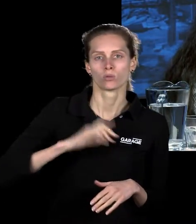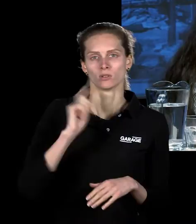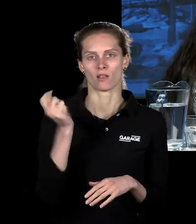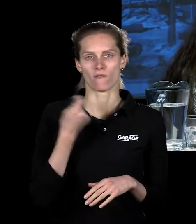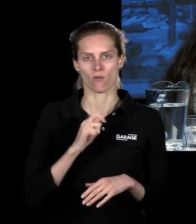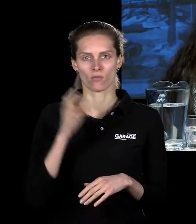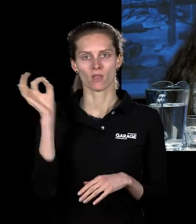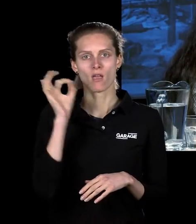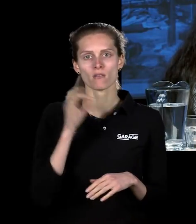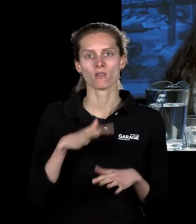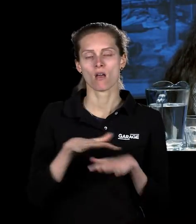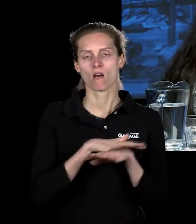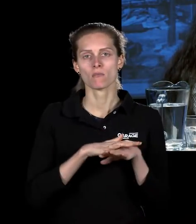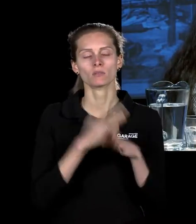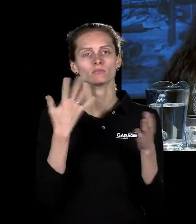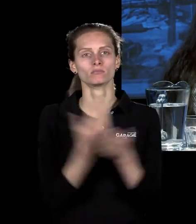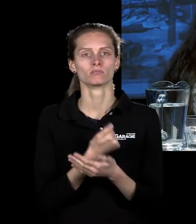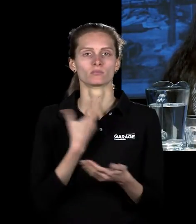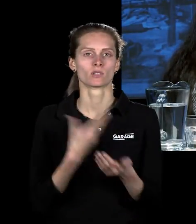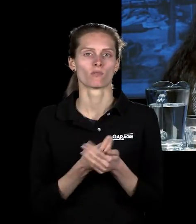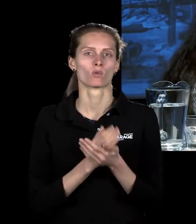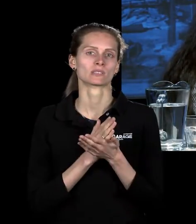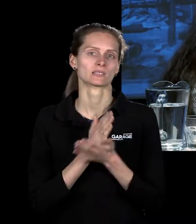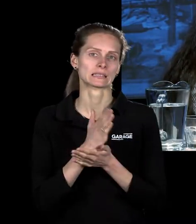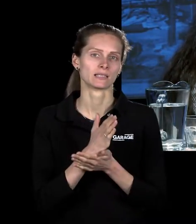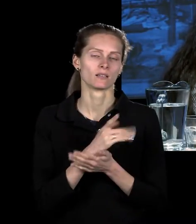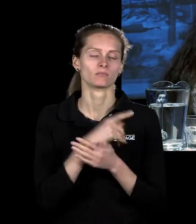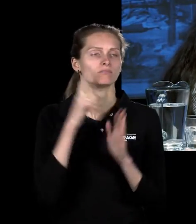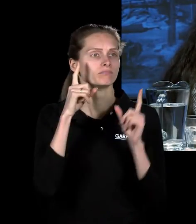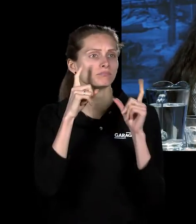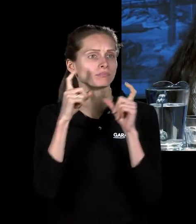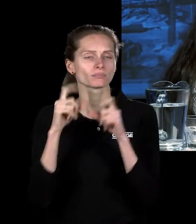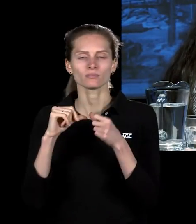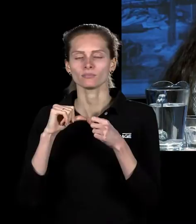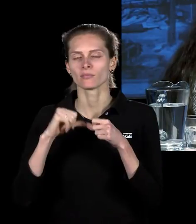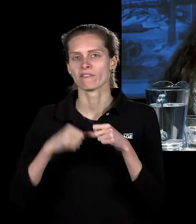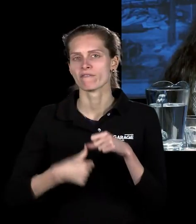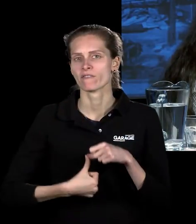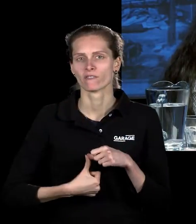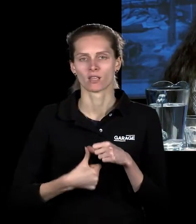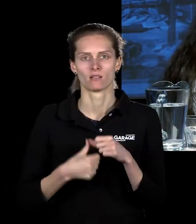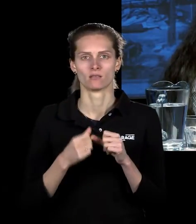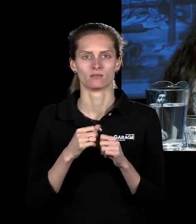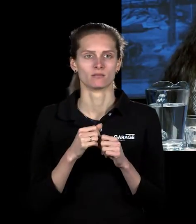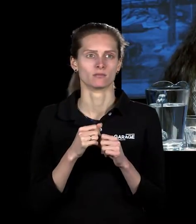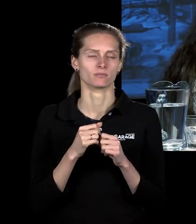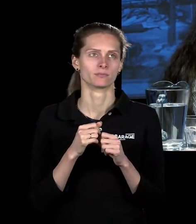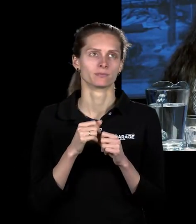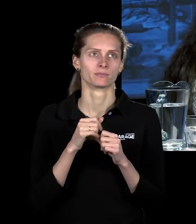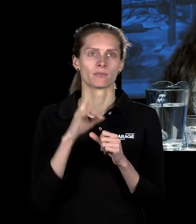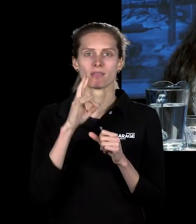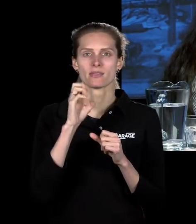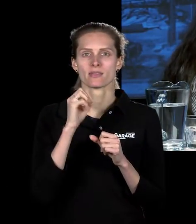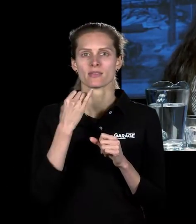свою эстетику, находят свой стиль, снимают они ее абсолютно всегда, абсолютно нейтральным планом, тоже как